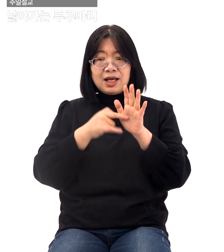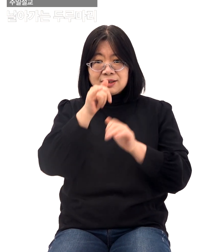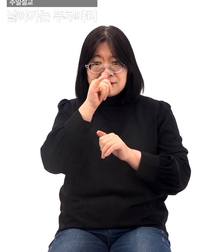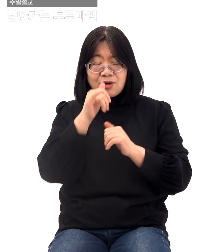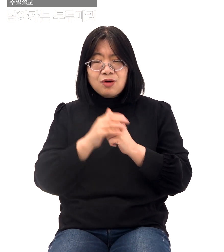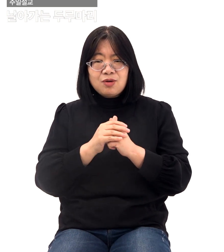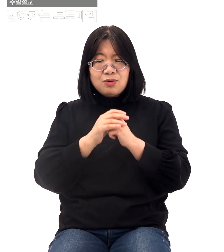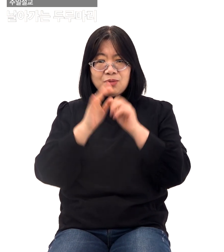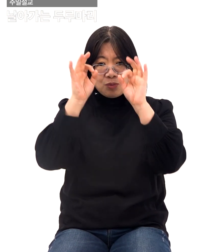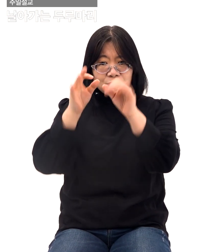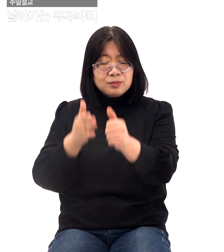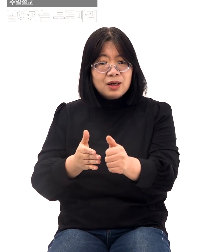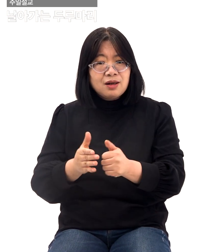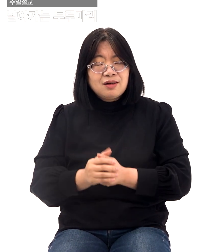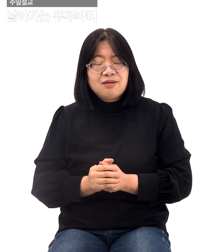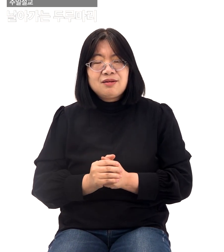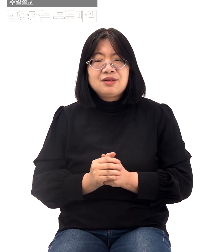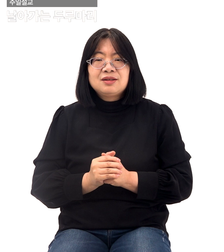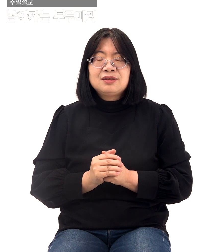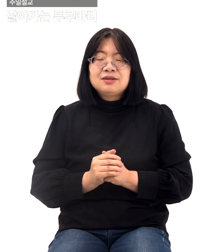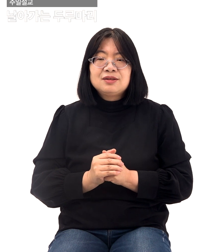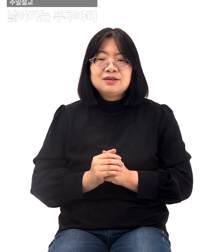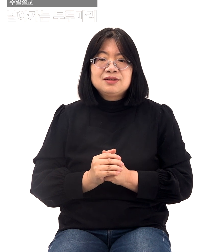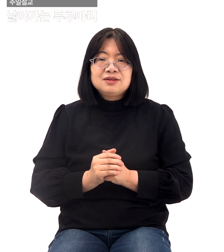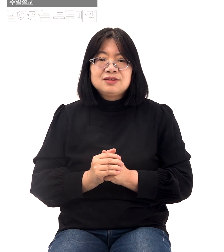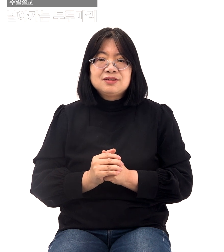이제 보십시다.